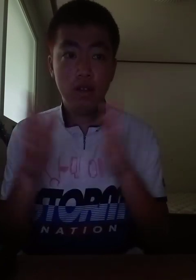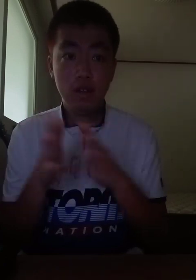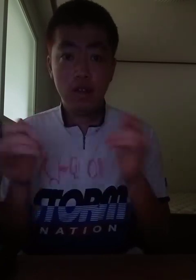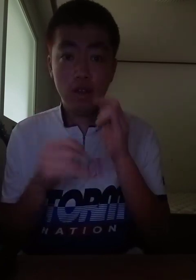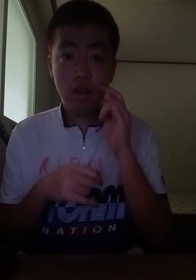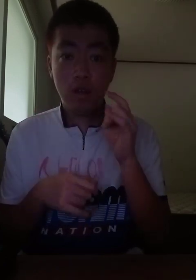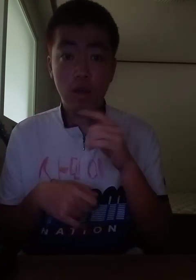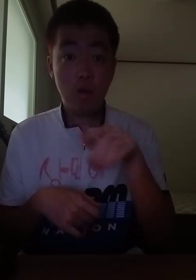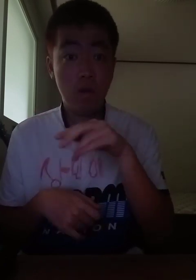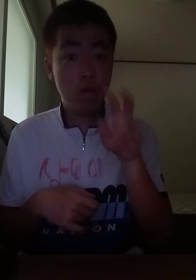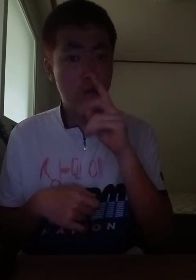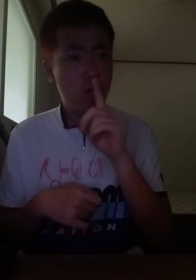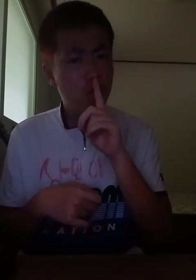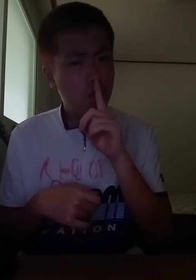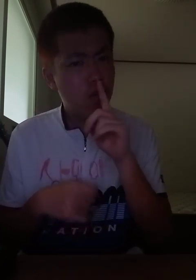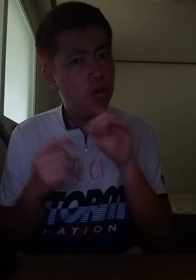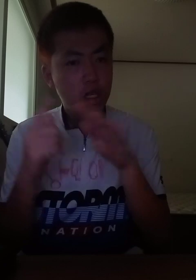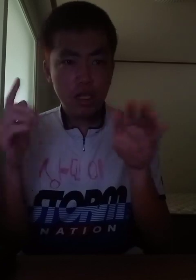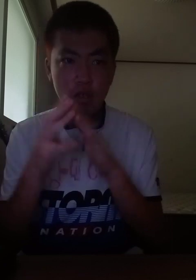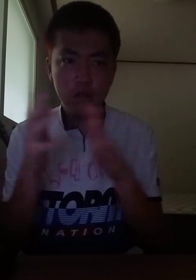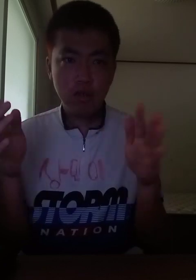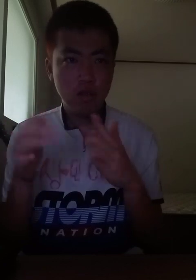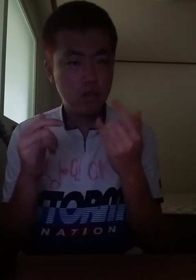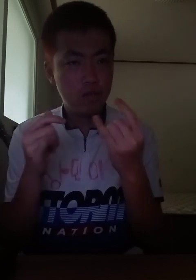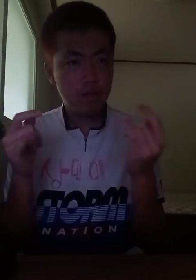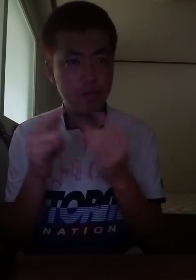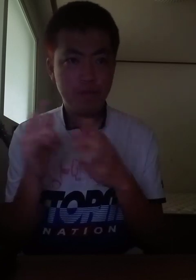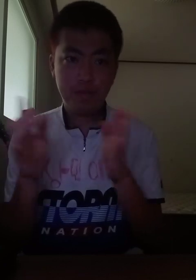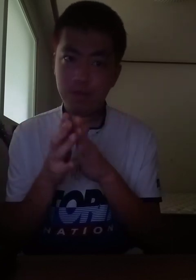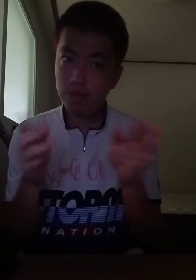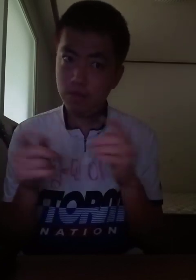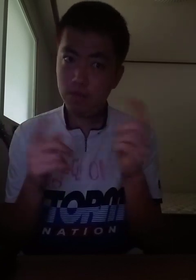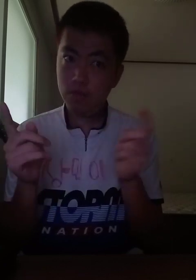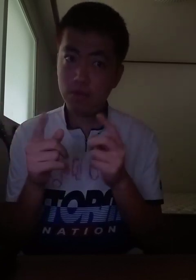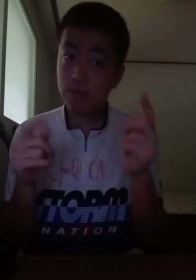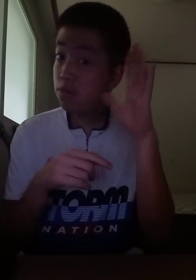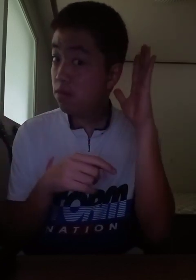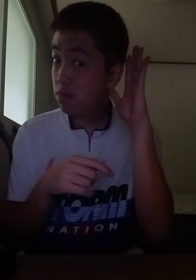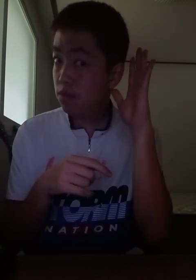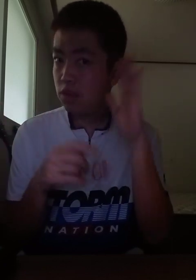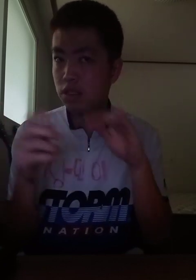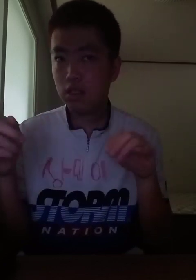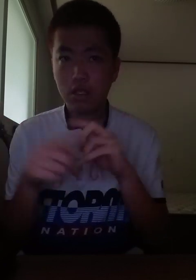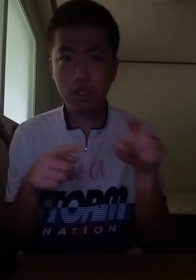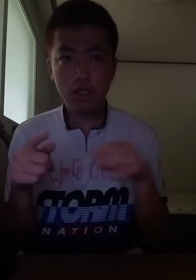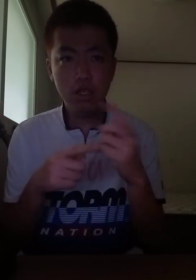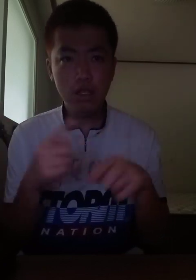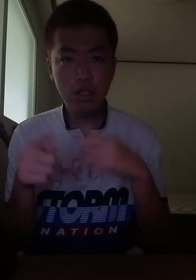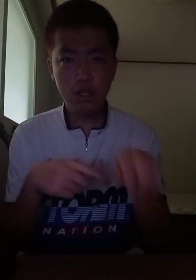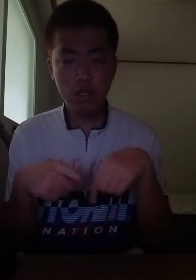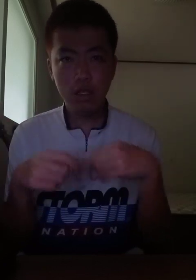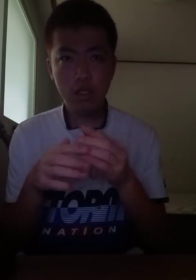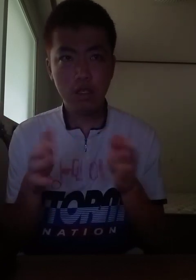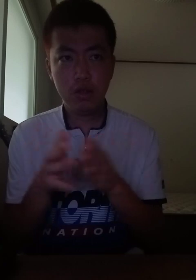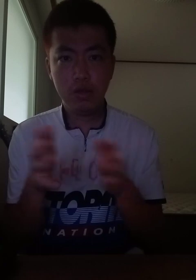누가 조용하게 신고를 할 수 있는 방법을 찾다가 이 어플을 알게 되어가지고 소리가 들린다 싶으면은 어플을 켜두고